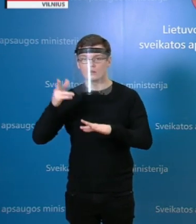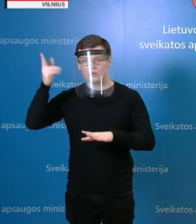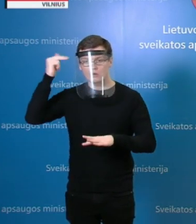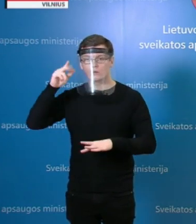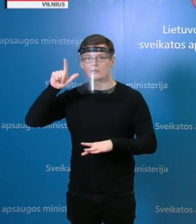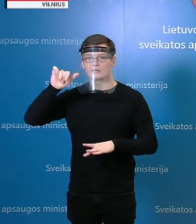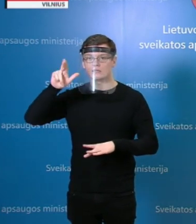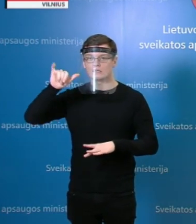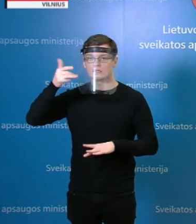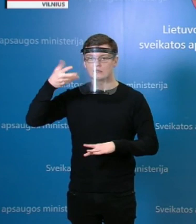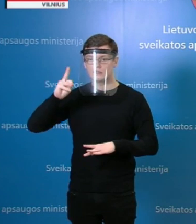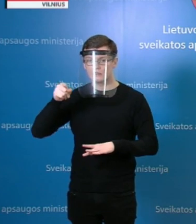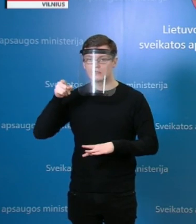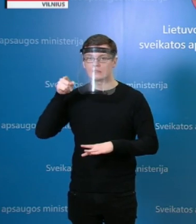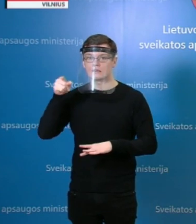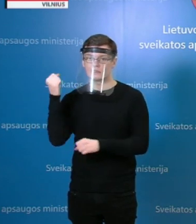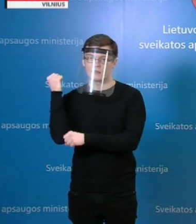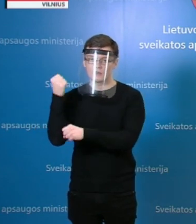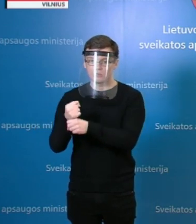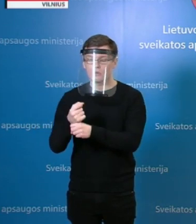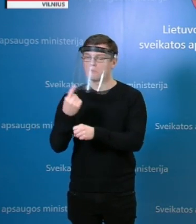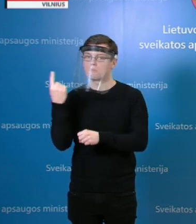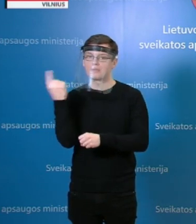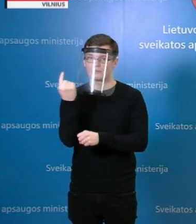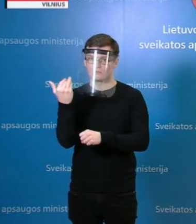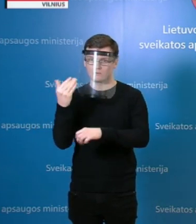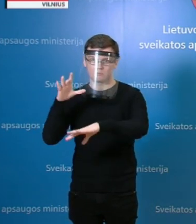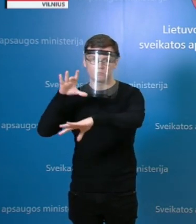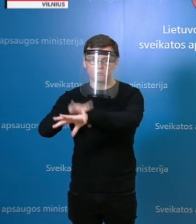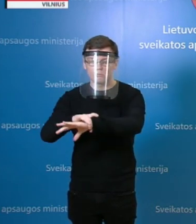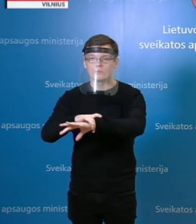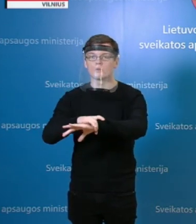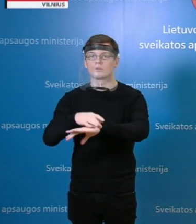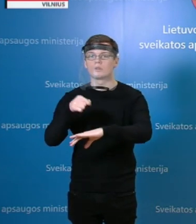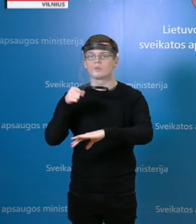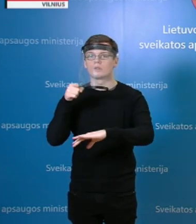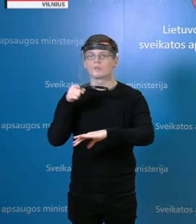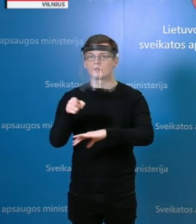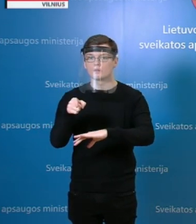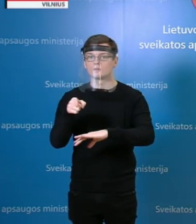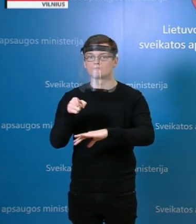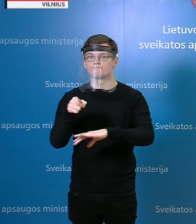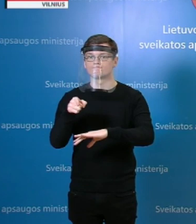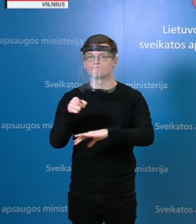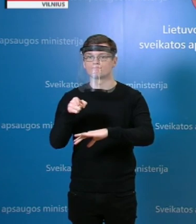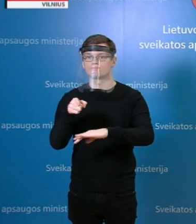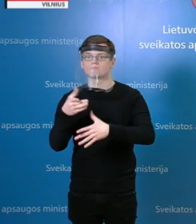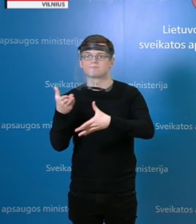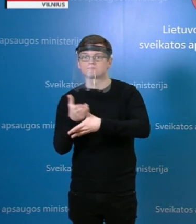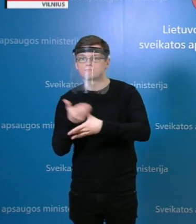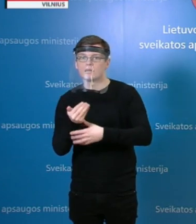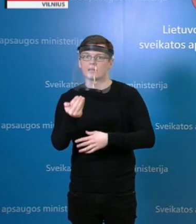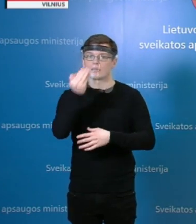pirmieji registruoti šioje ligoninėje atvejai ir konkrečiai reanimacijos skyriuje dirbantis asmenis. Šiuo